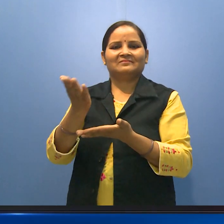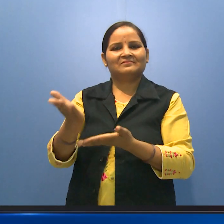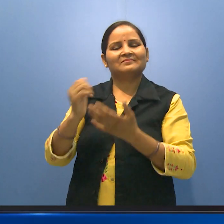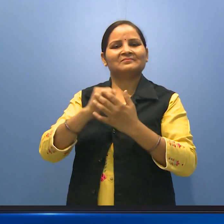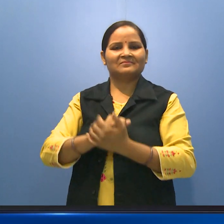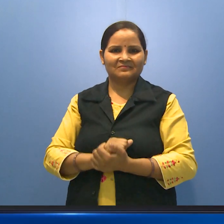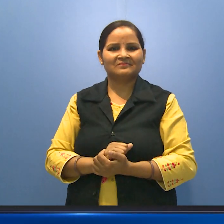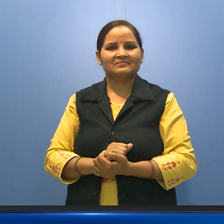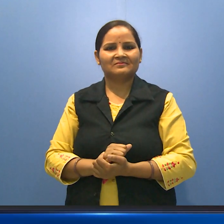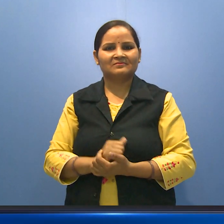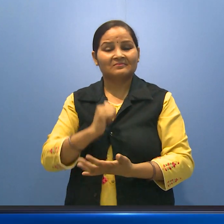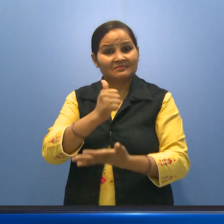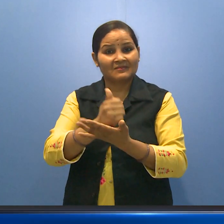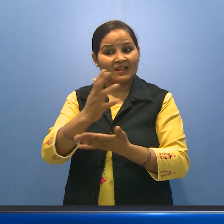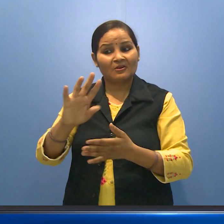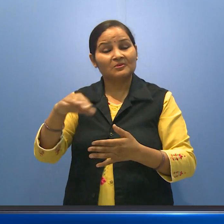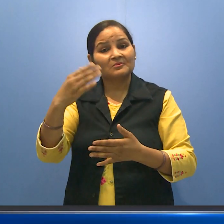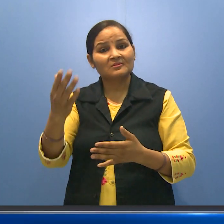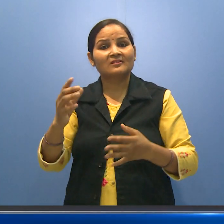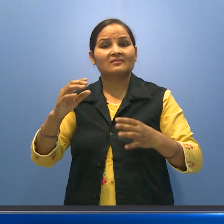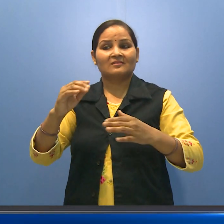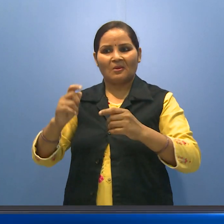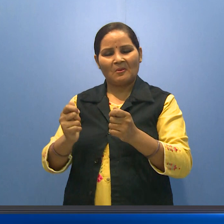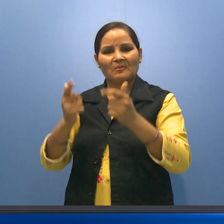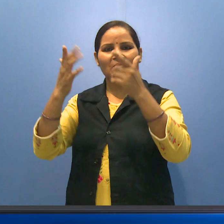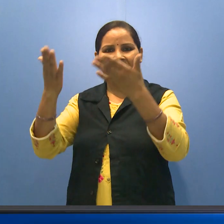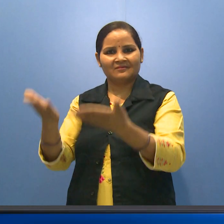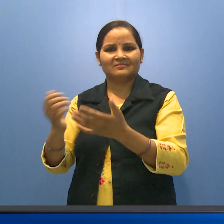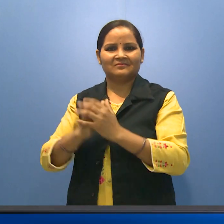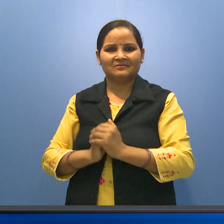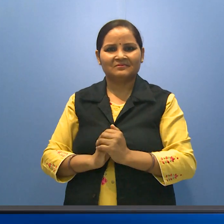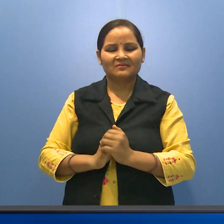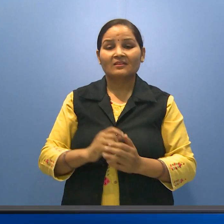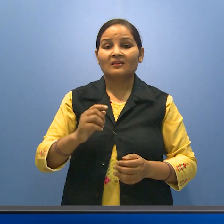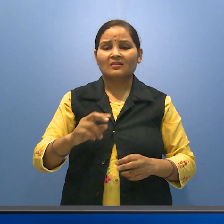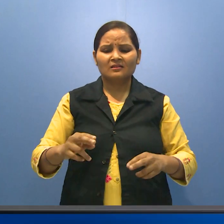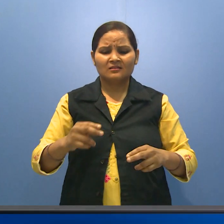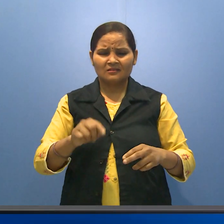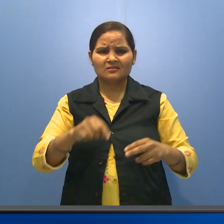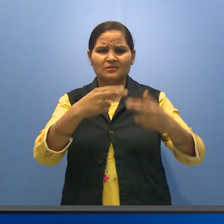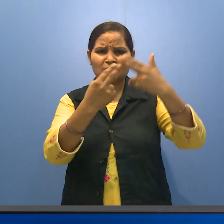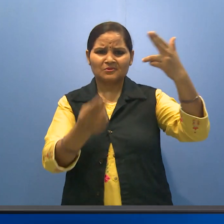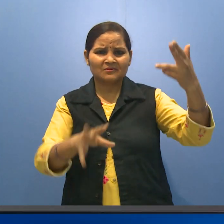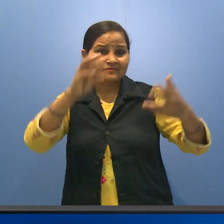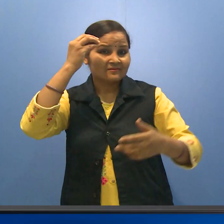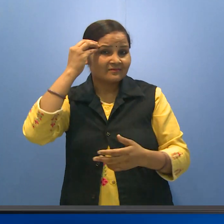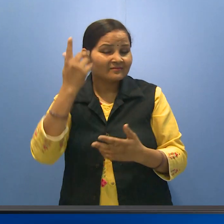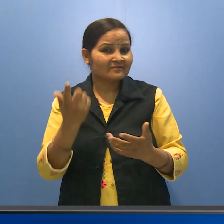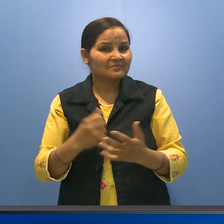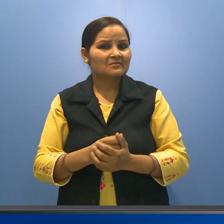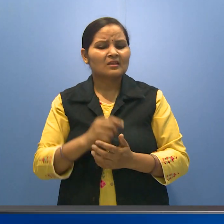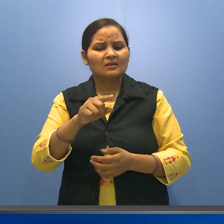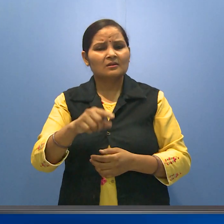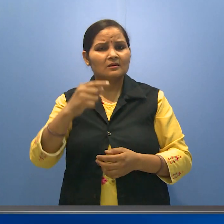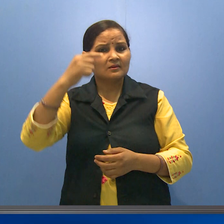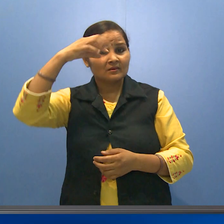बहुत अच्छे पोस्ट पर और बहुत अच्छी कंडिशन में आ गया कानी से हमें ये बोध मिलता है